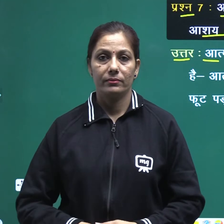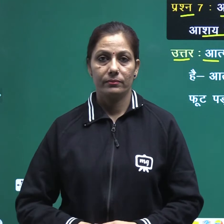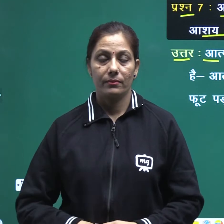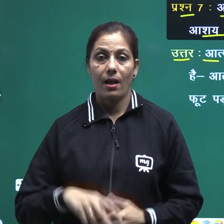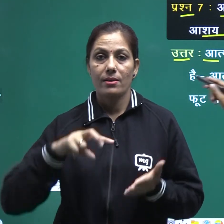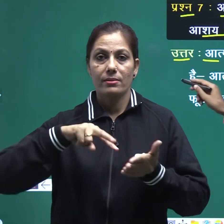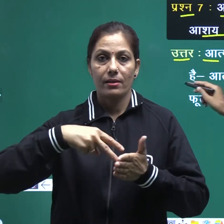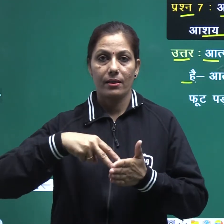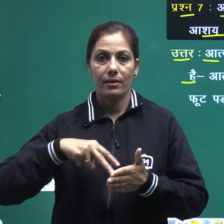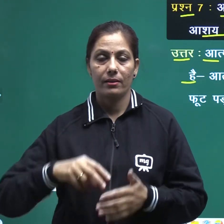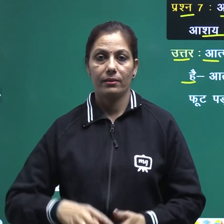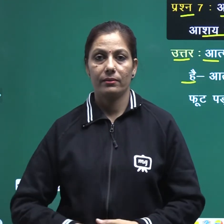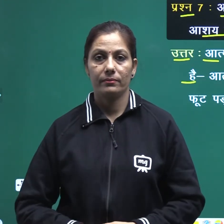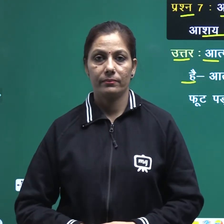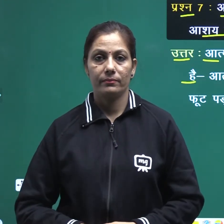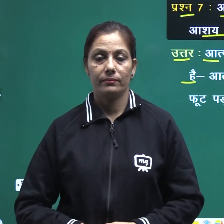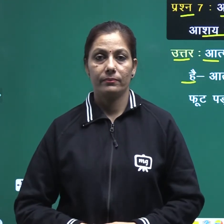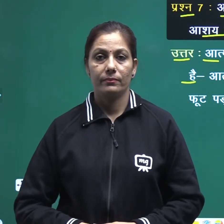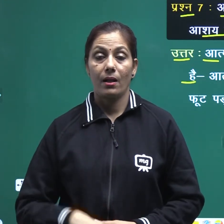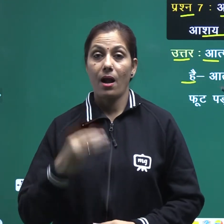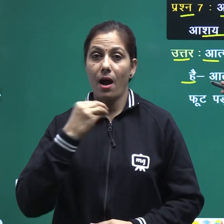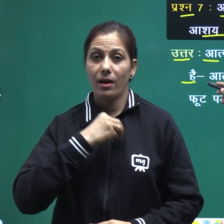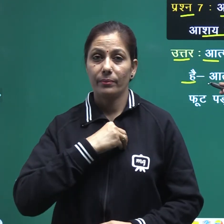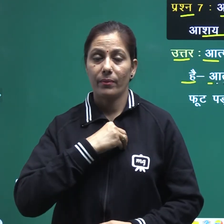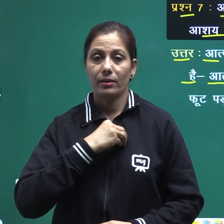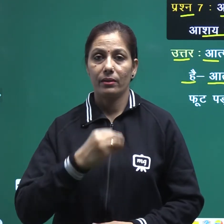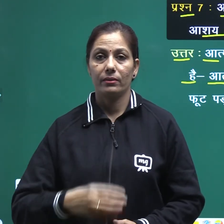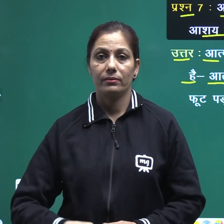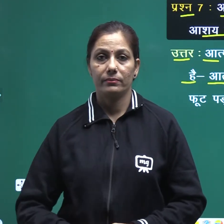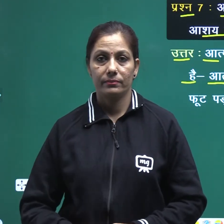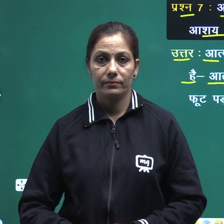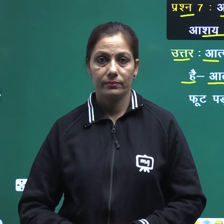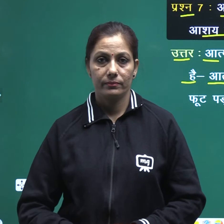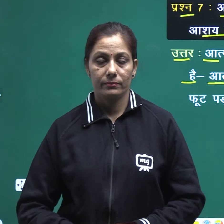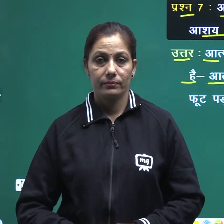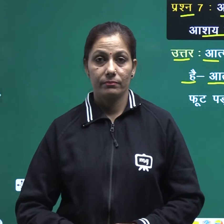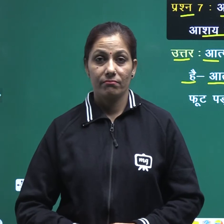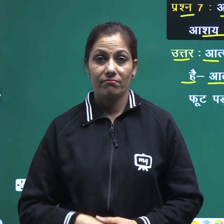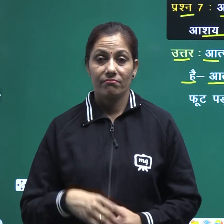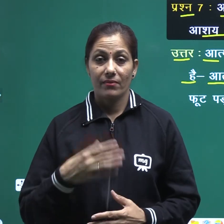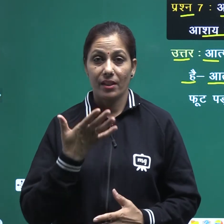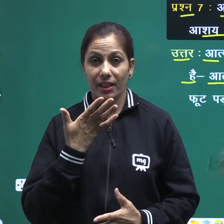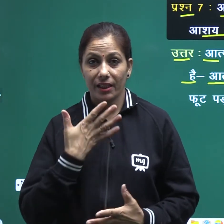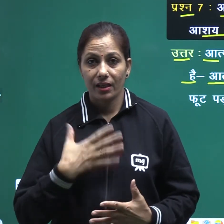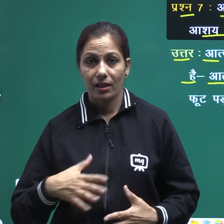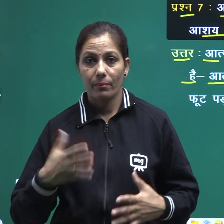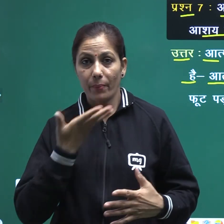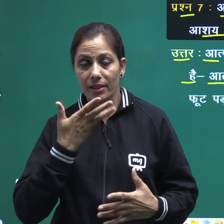आशा है आत्मा का में तरल होकर